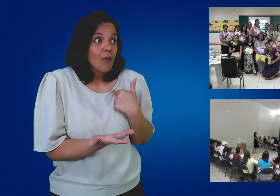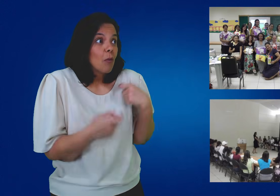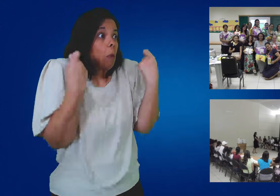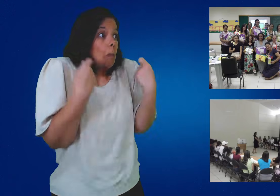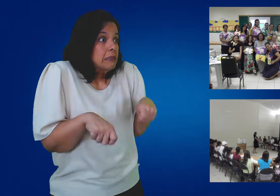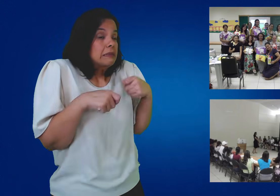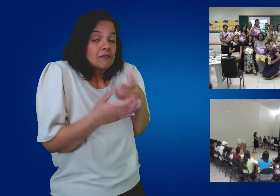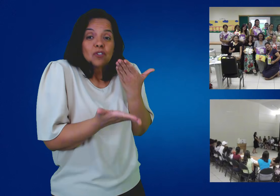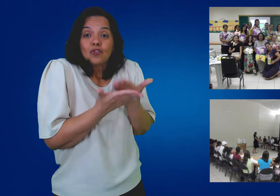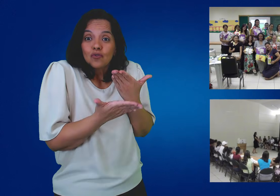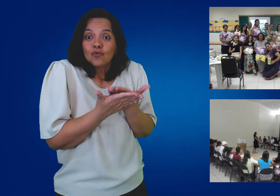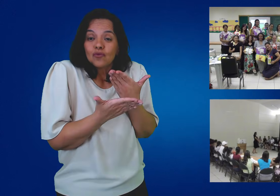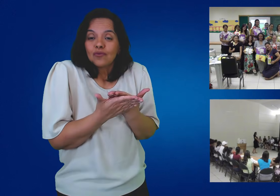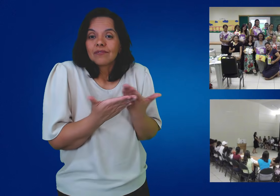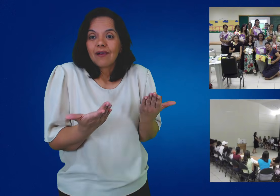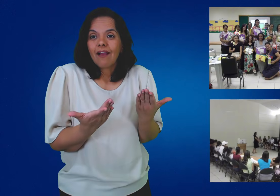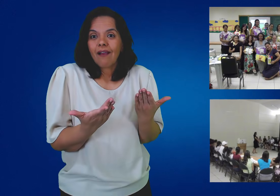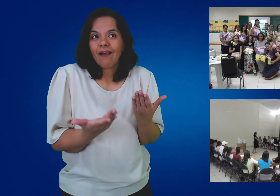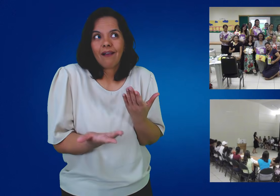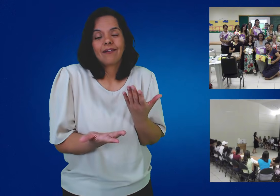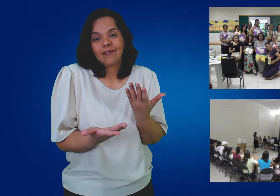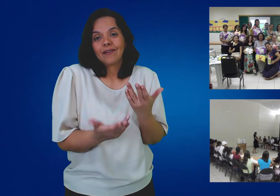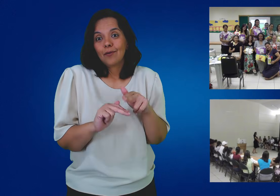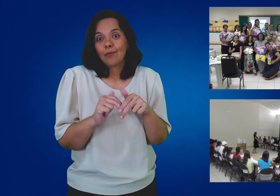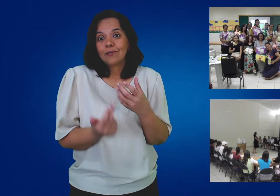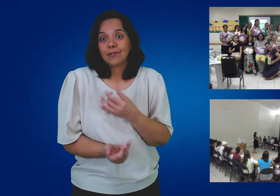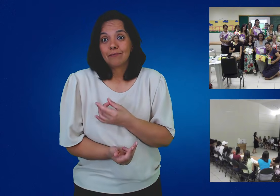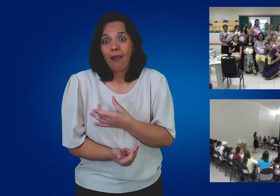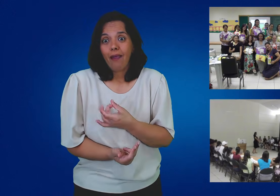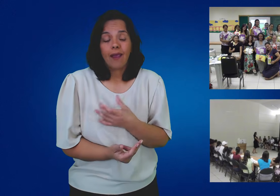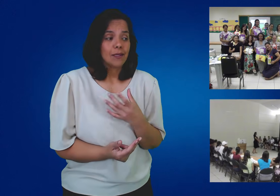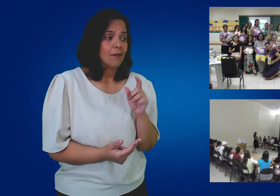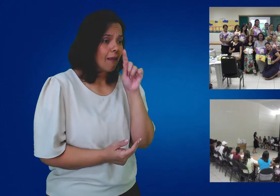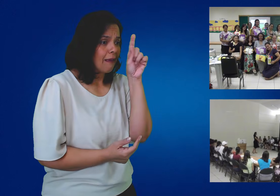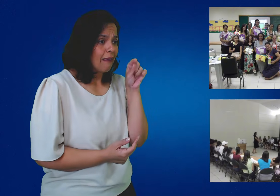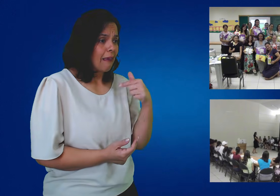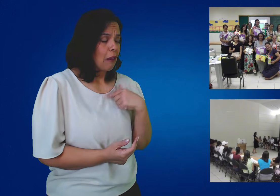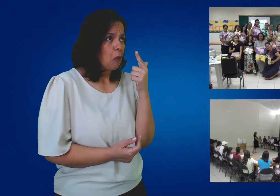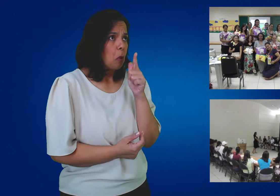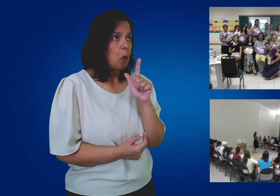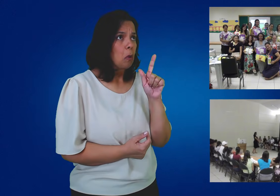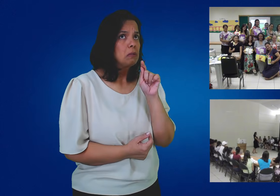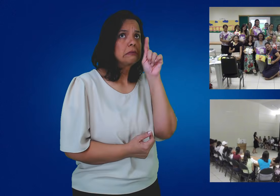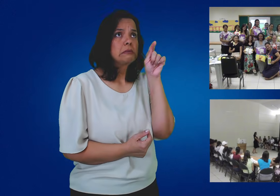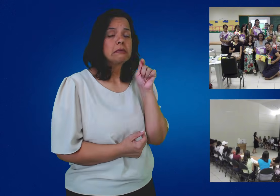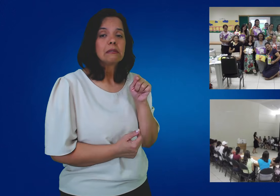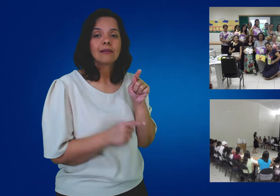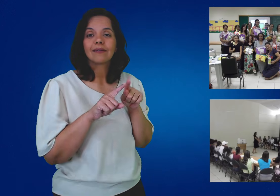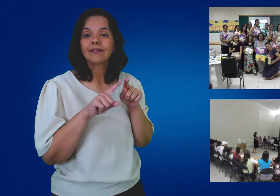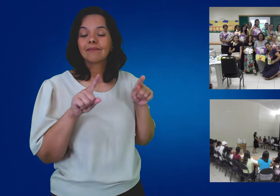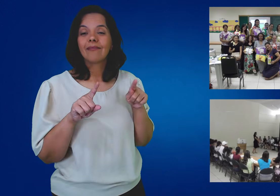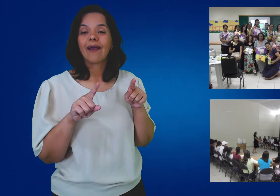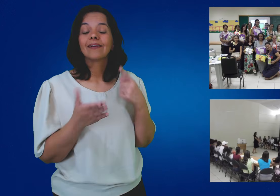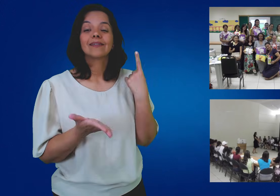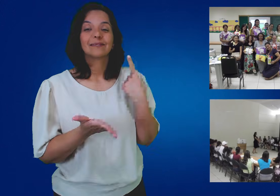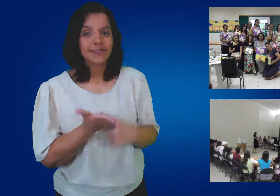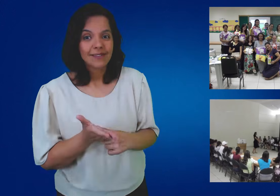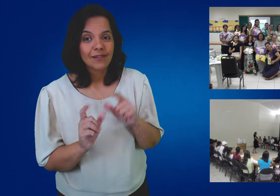perguntas. Então, eu precisava estudar. Então, às vezes, eu tinha medo, pensava se eu ia